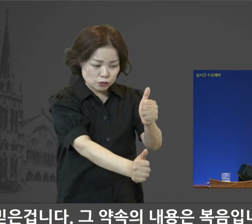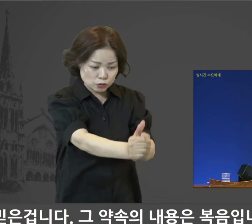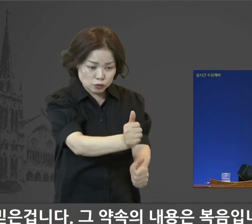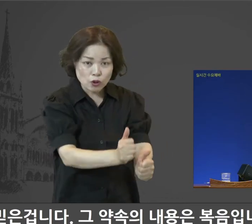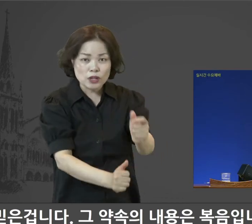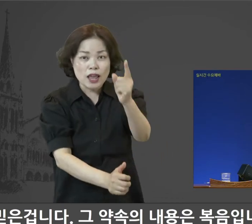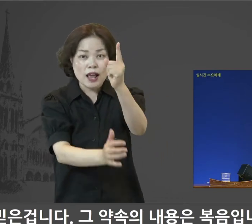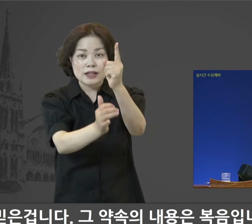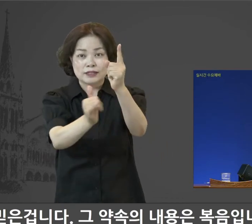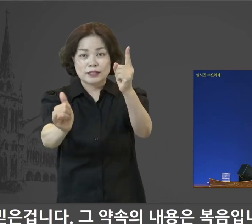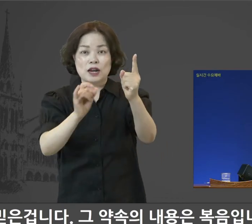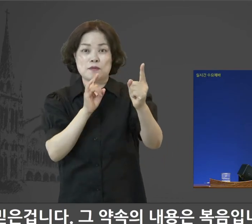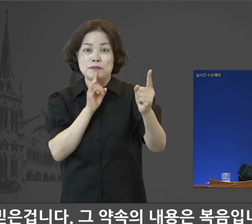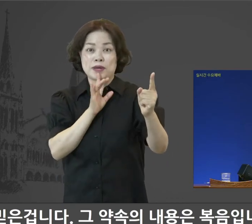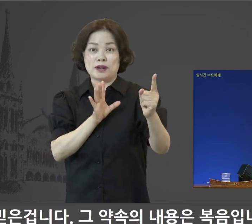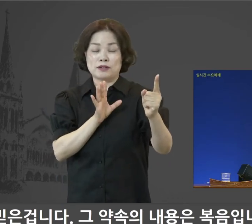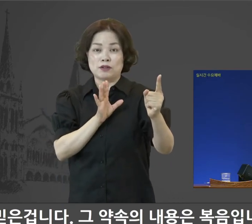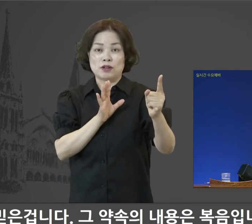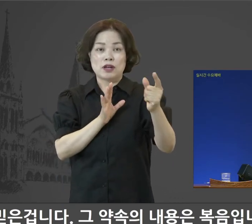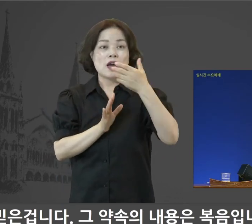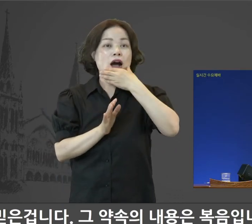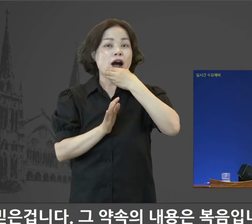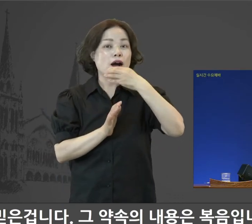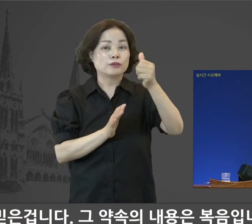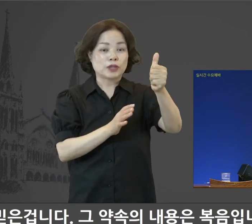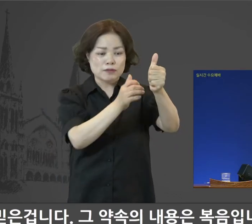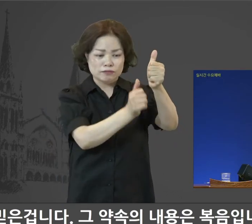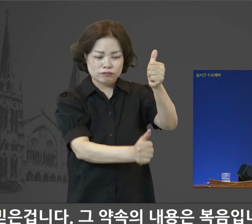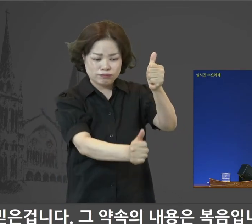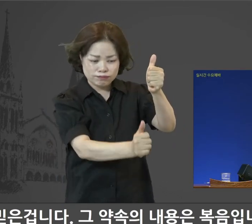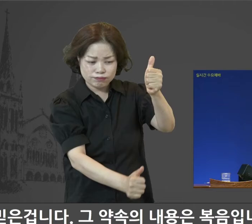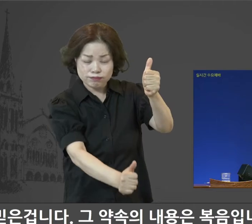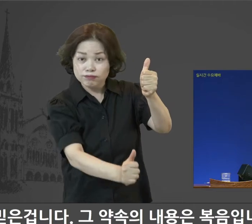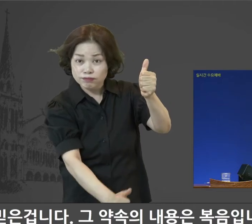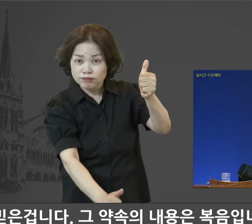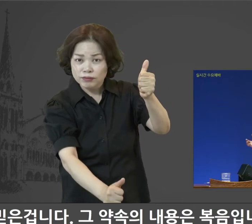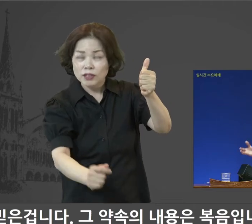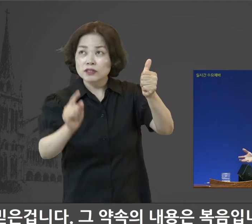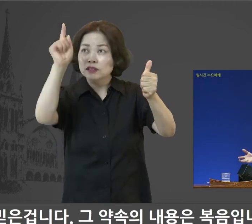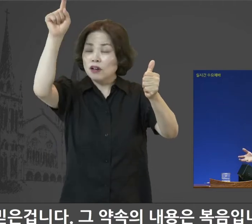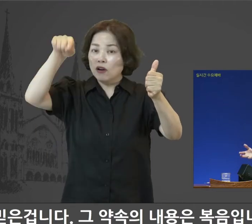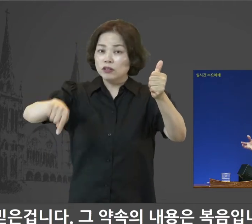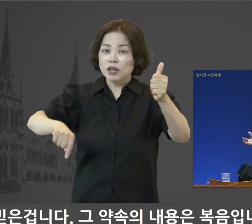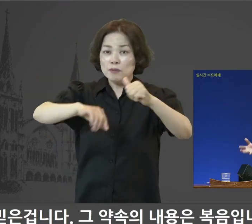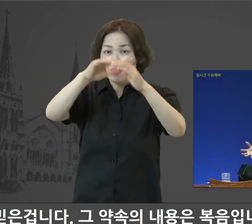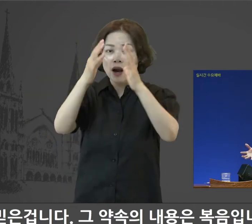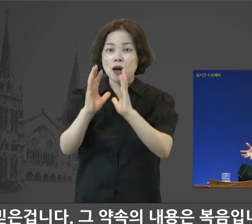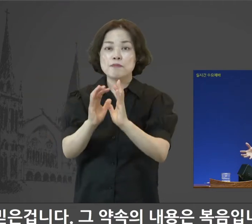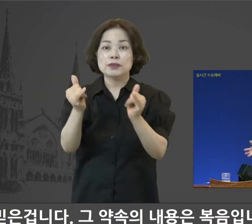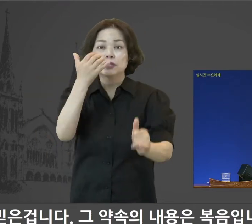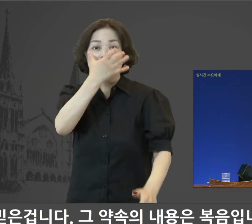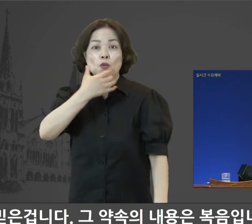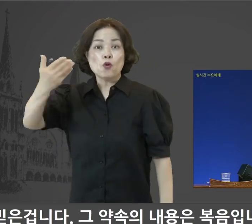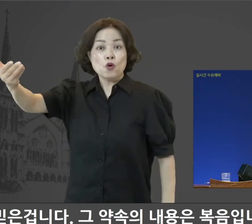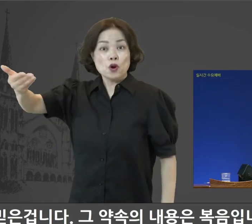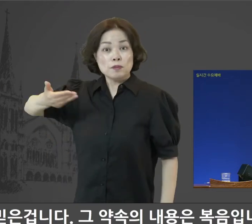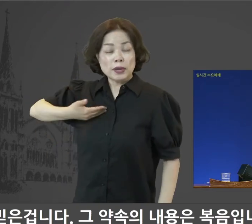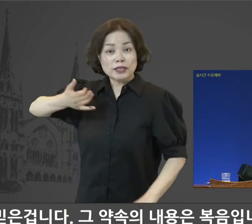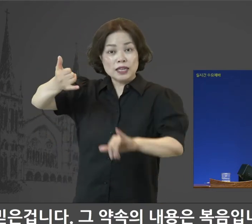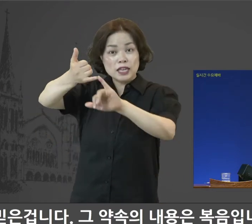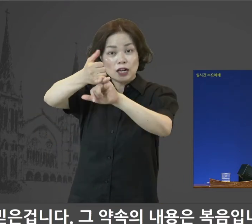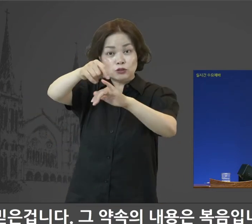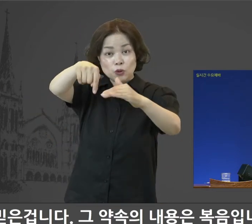한 사람을 이야기하는 것이죠. 그래서 아브라함이 내 씨로 말미암아 천하 만민이 복을 받겠다라고 했을 때 그